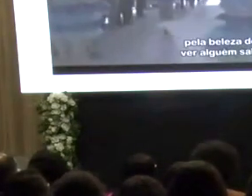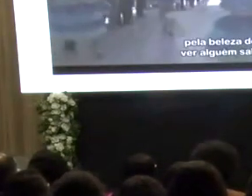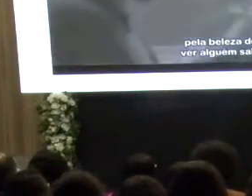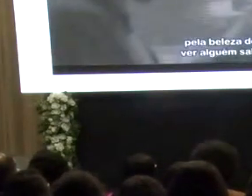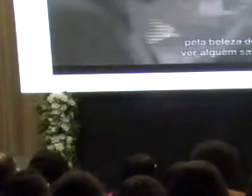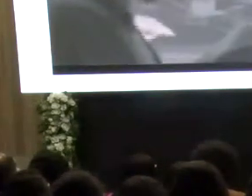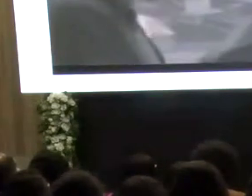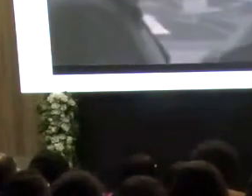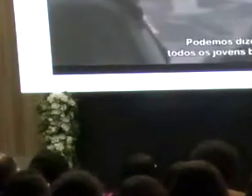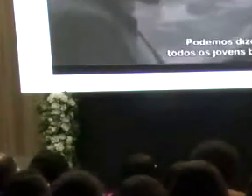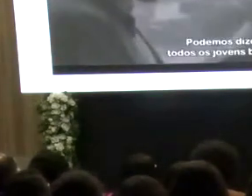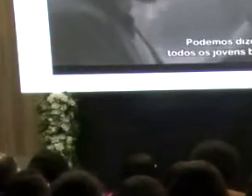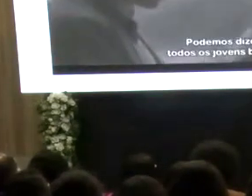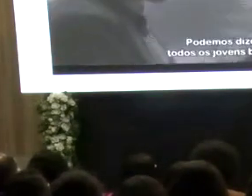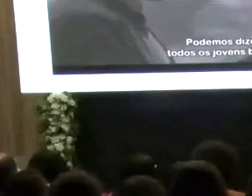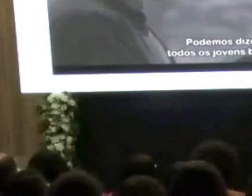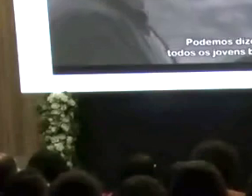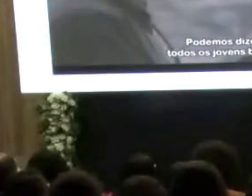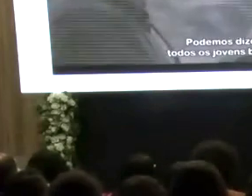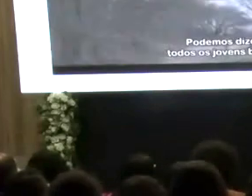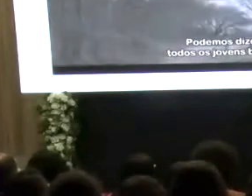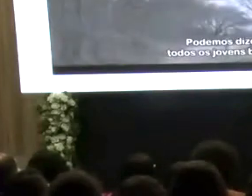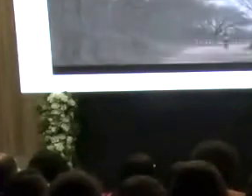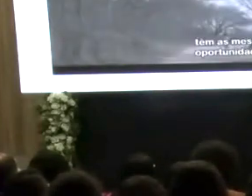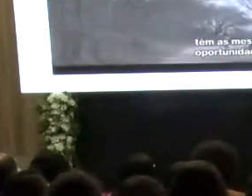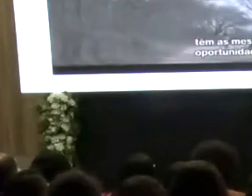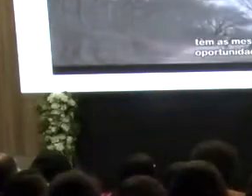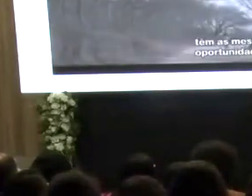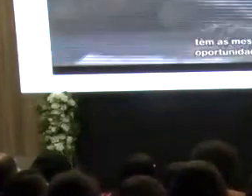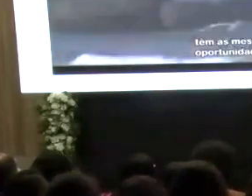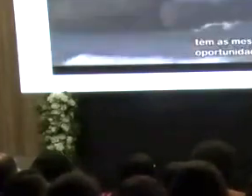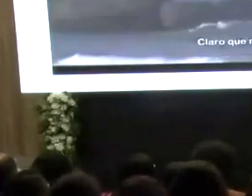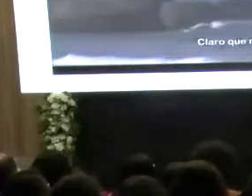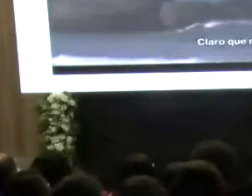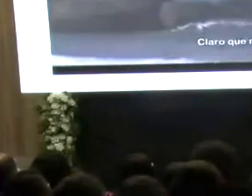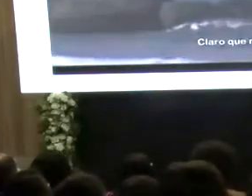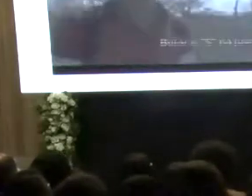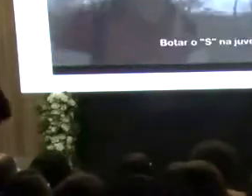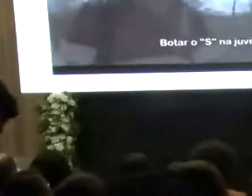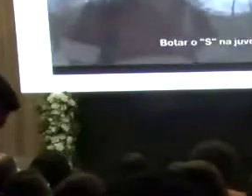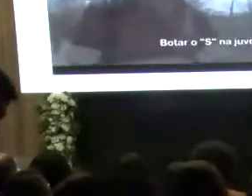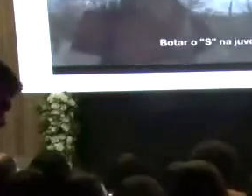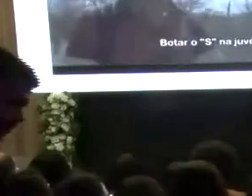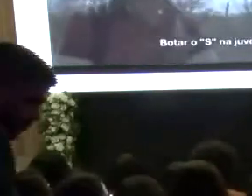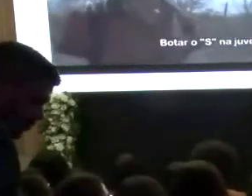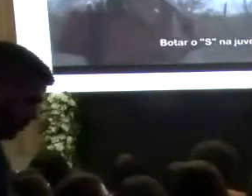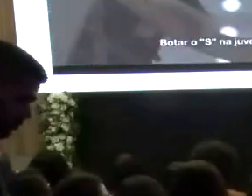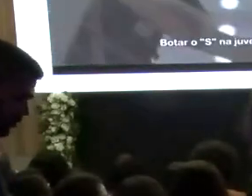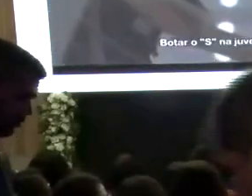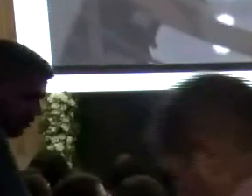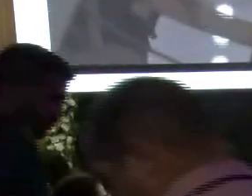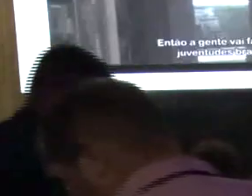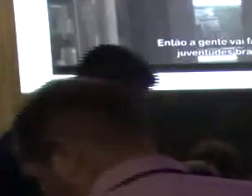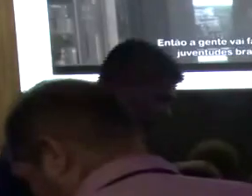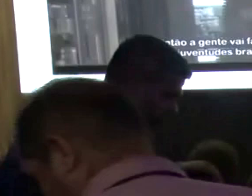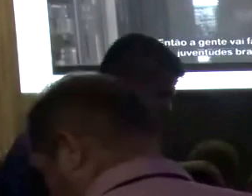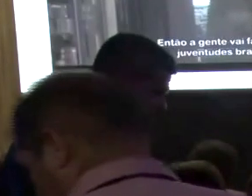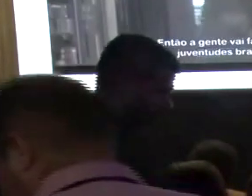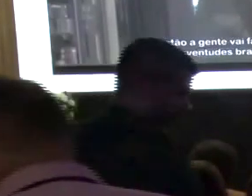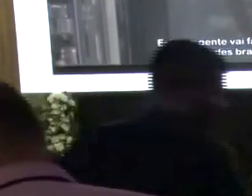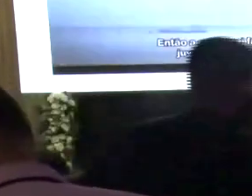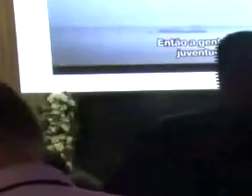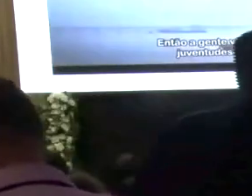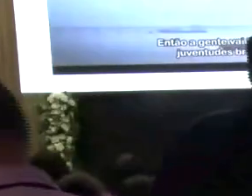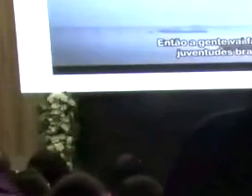alguém sabendo. Podemos dizer que todos os jovens brasileiros têm a mesma oportunidade? Claro que não. Botar um S na juventude, né? Então a gente vai falar